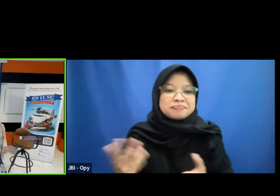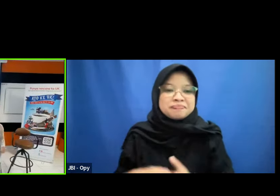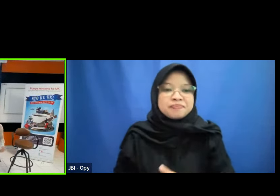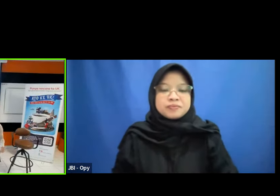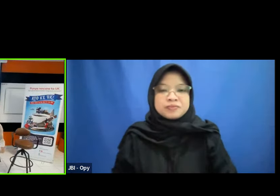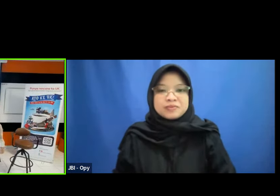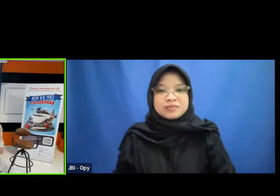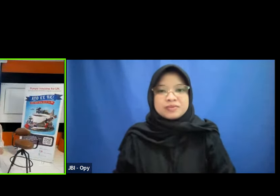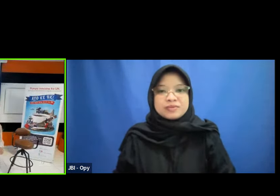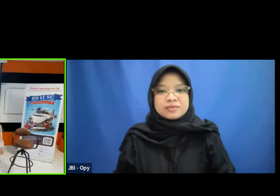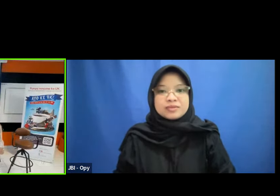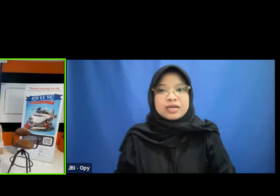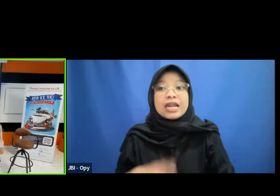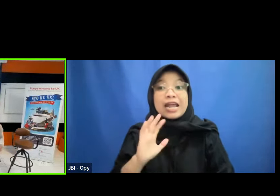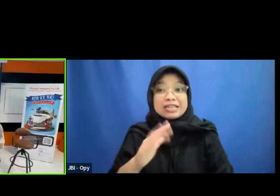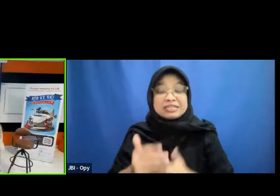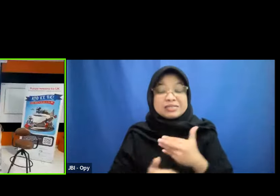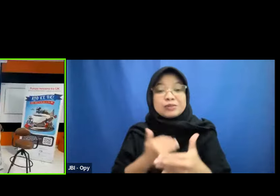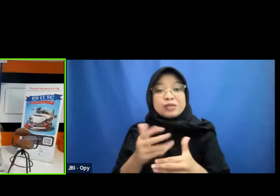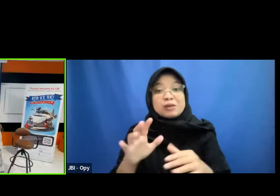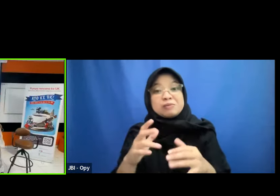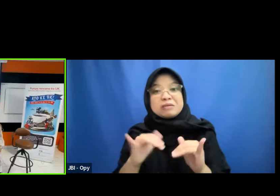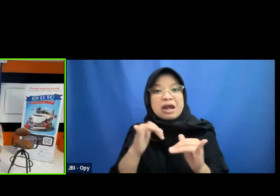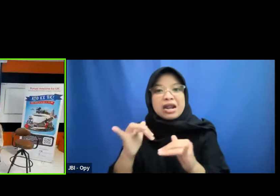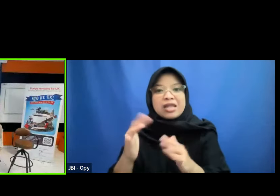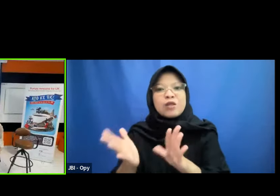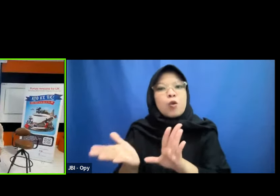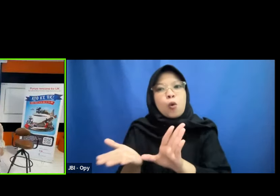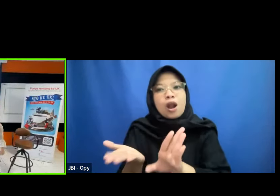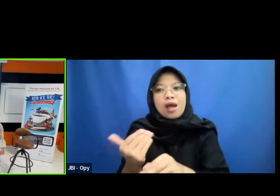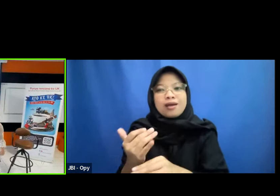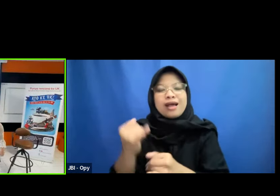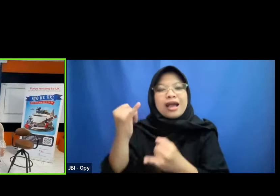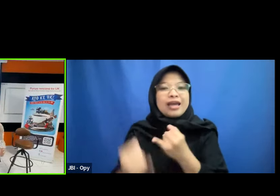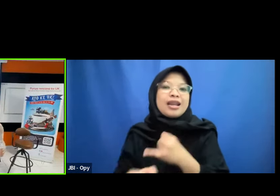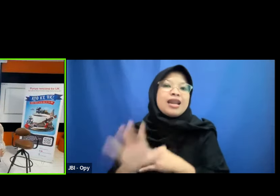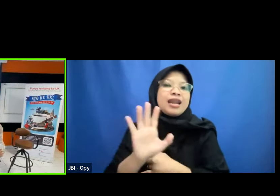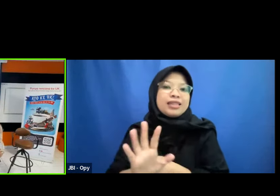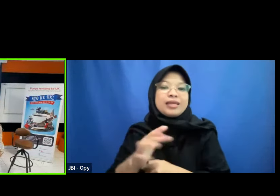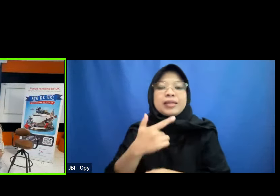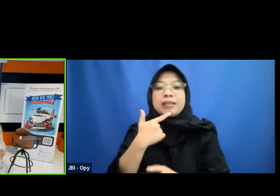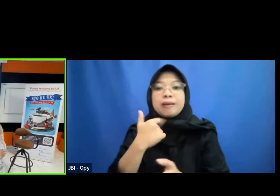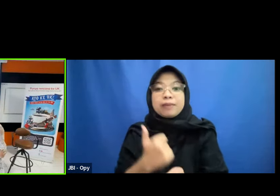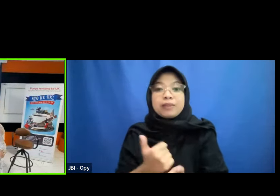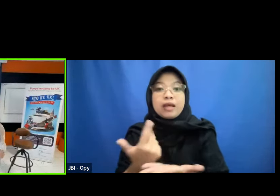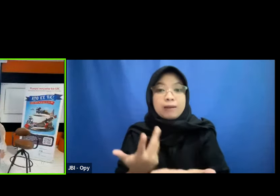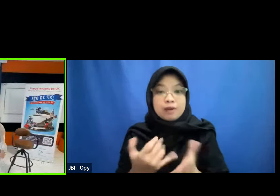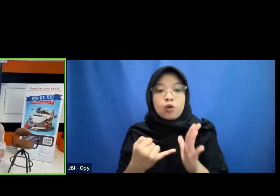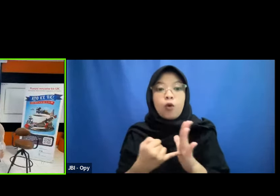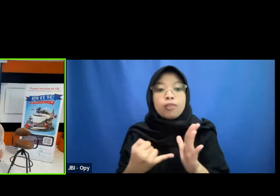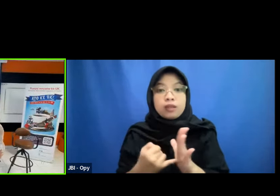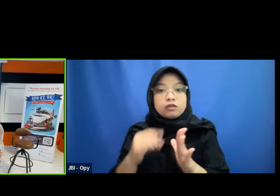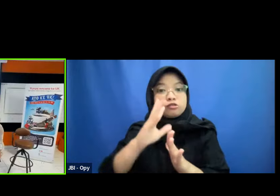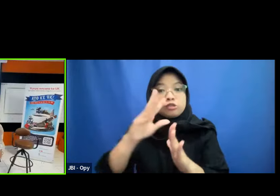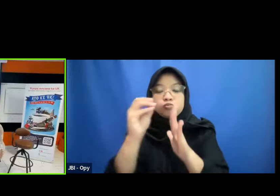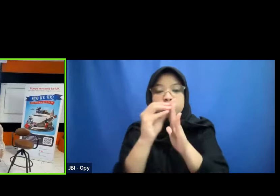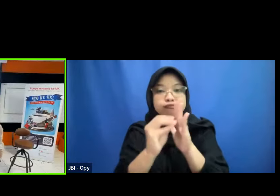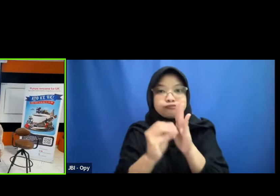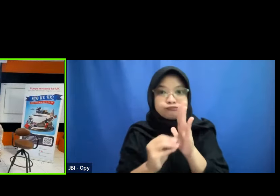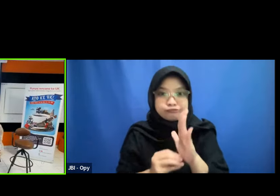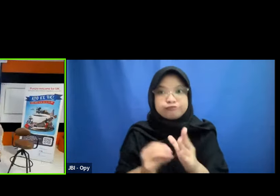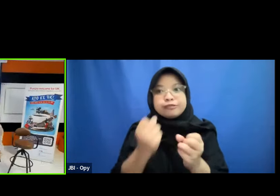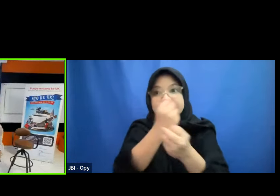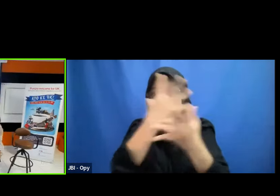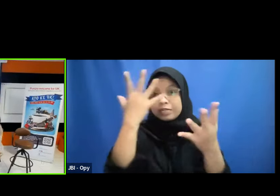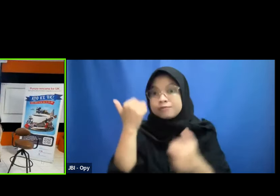ya nanti joknya kita kita replay nanti di akhir tapi yang penting nanti konten-konten di sini bisa terdengar dengan